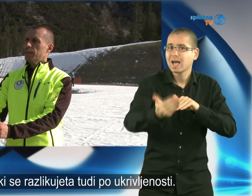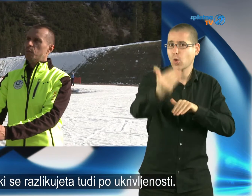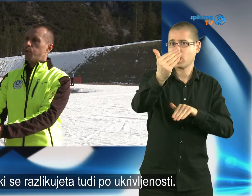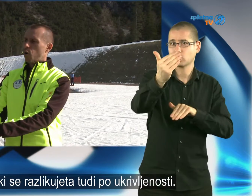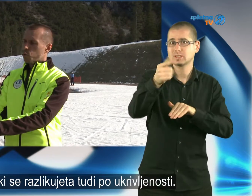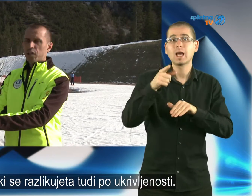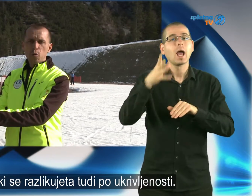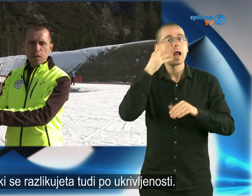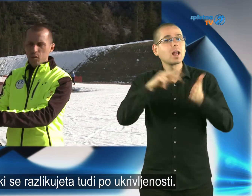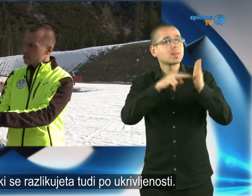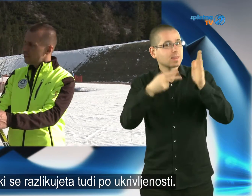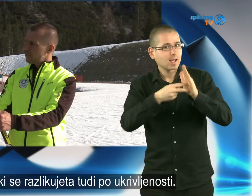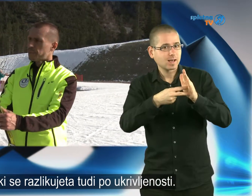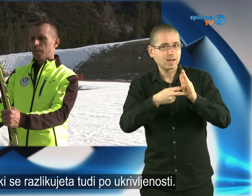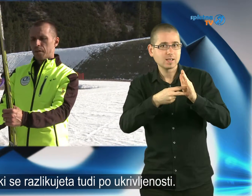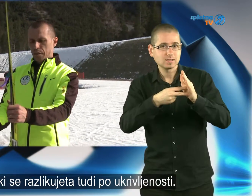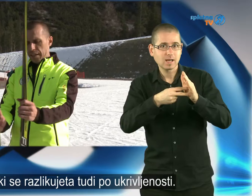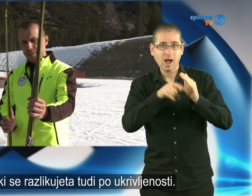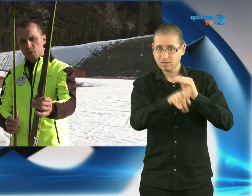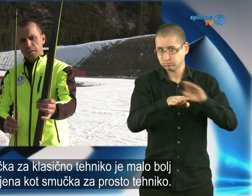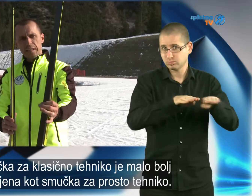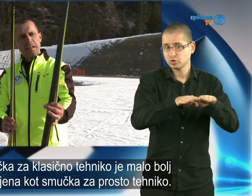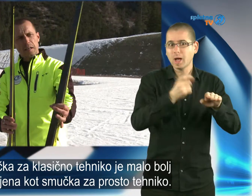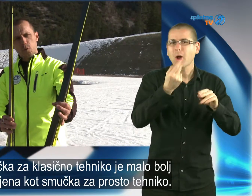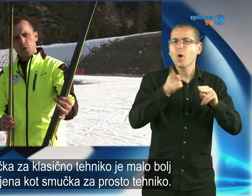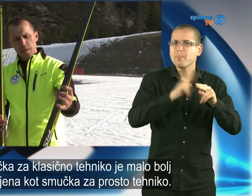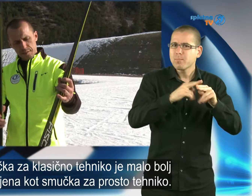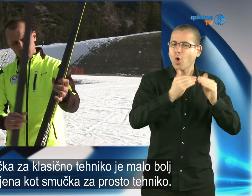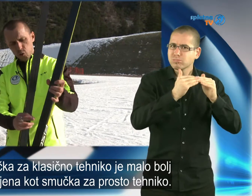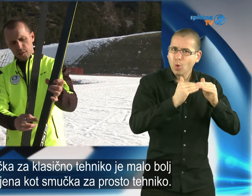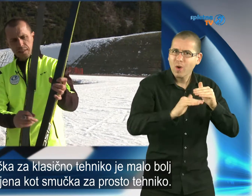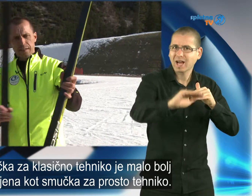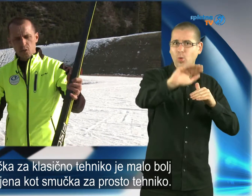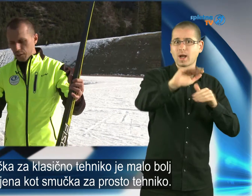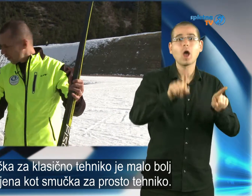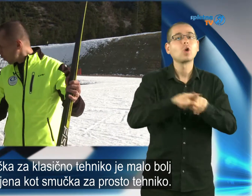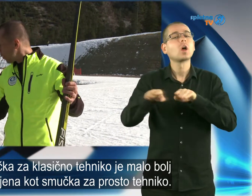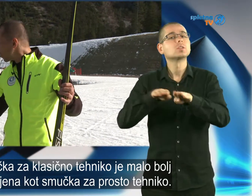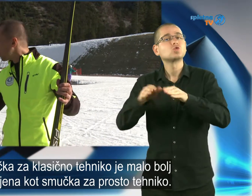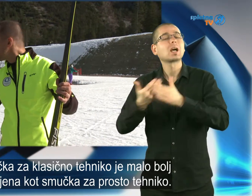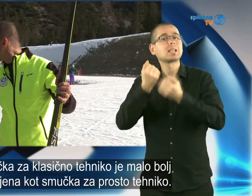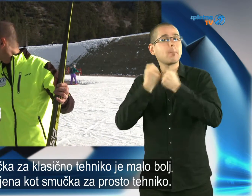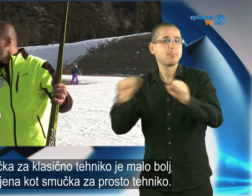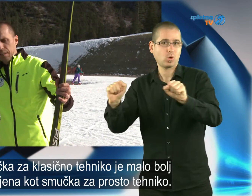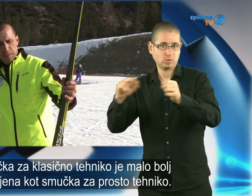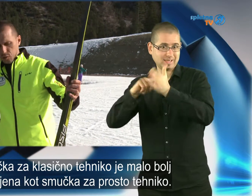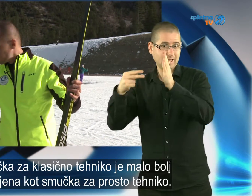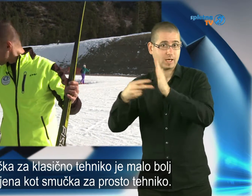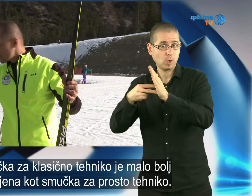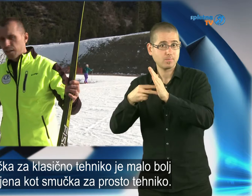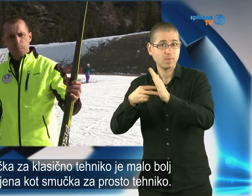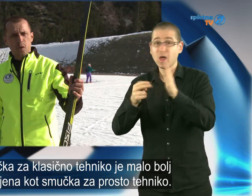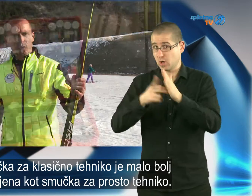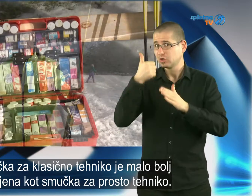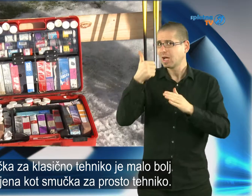tudi po ukrivljenosti. Klasična tehnika je mogoče, smučka za klasično tehniko je malo bolj ukrivljena kot